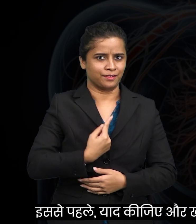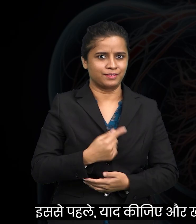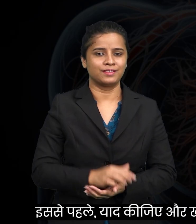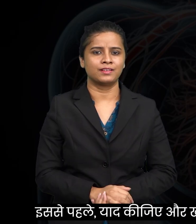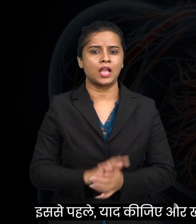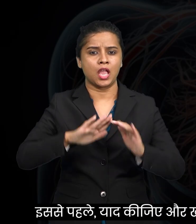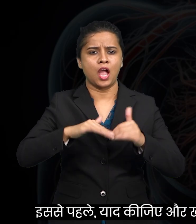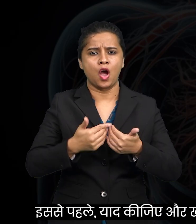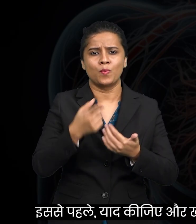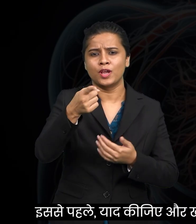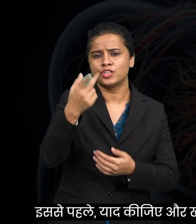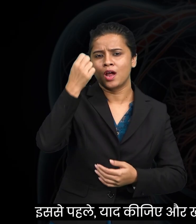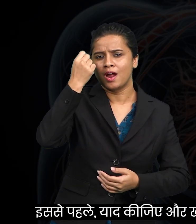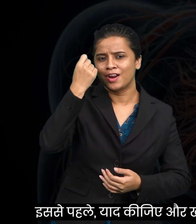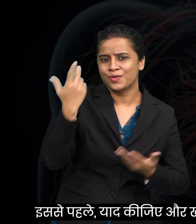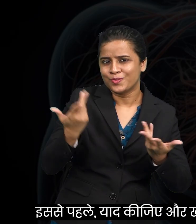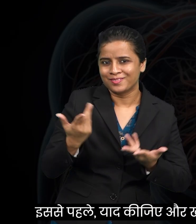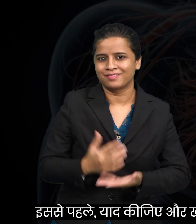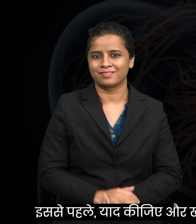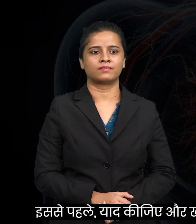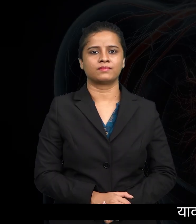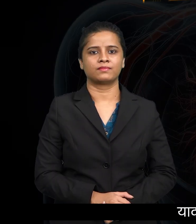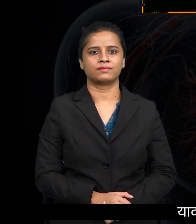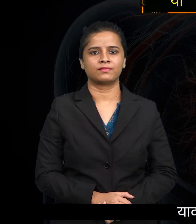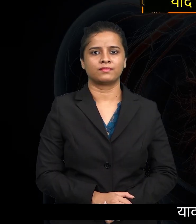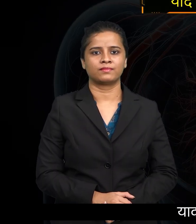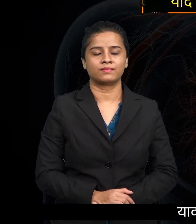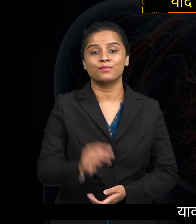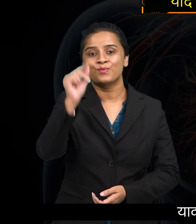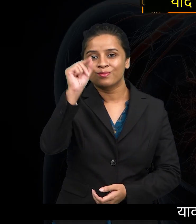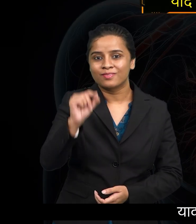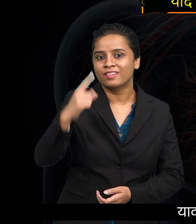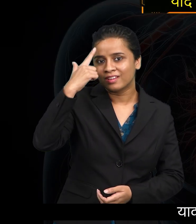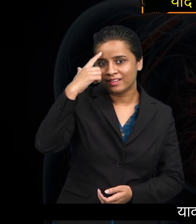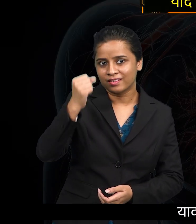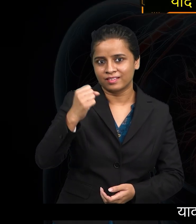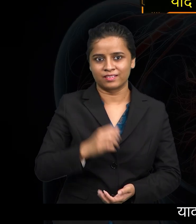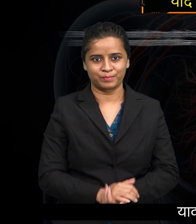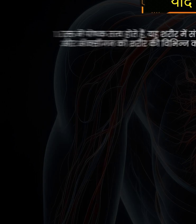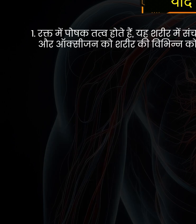आप कितना समझ पाए हैं। याद रखने योग्य बातें।